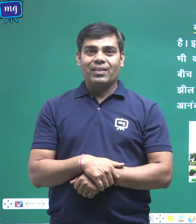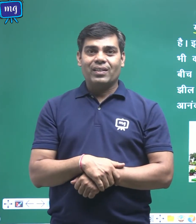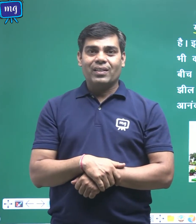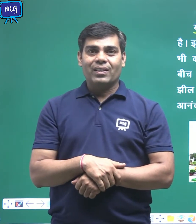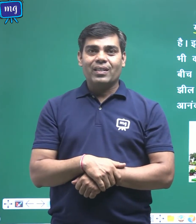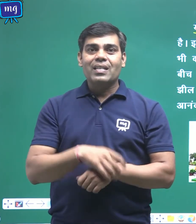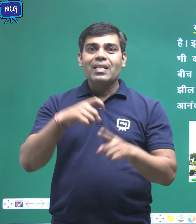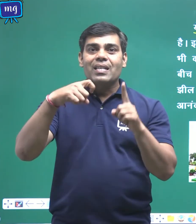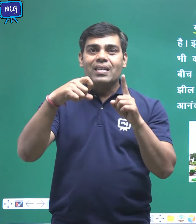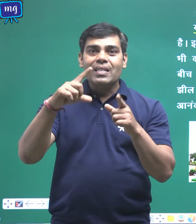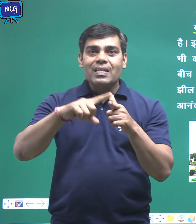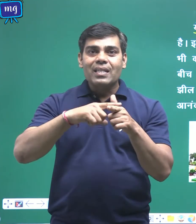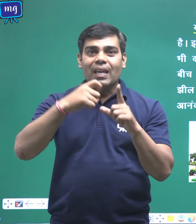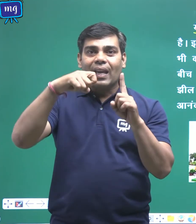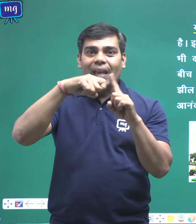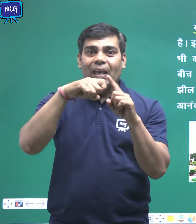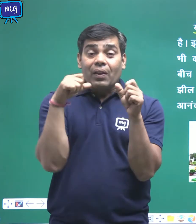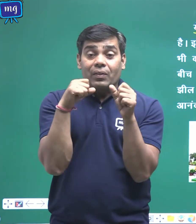कश्मीर से